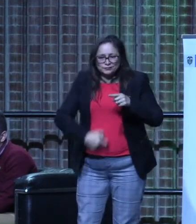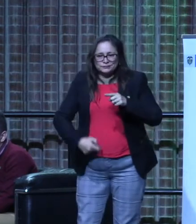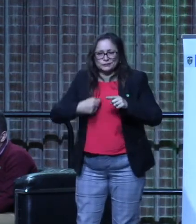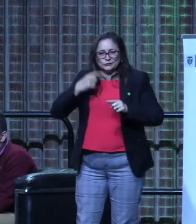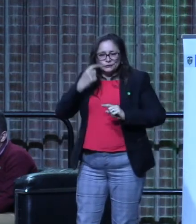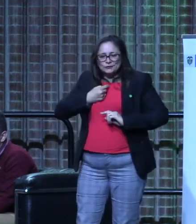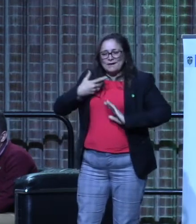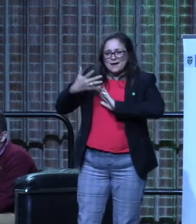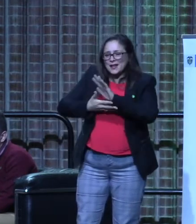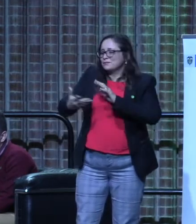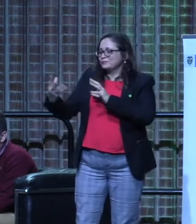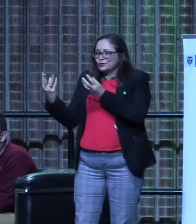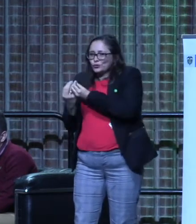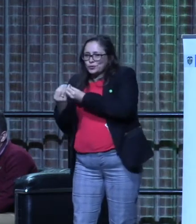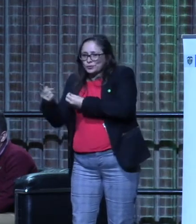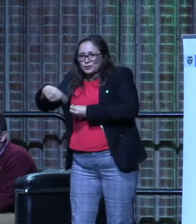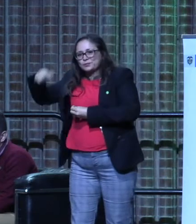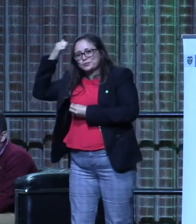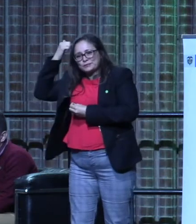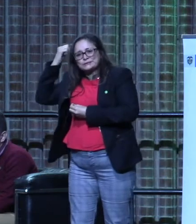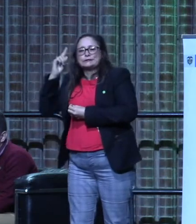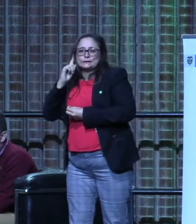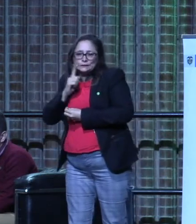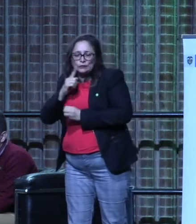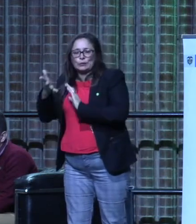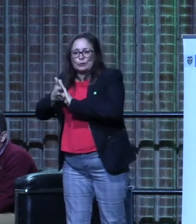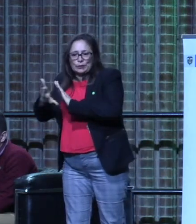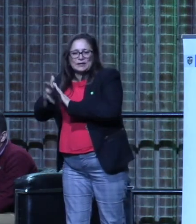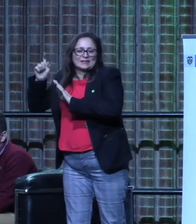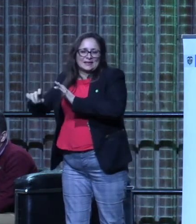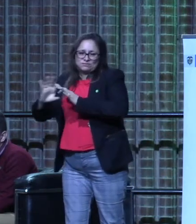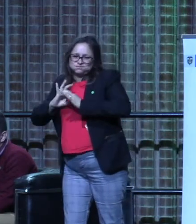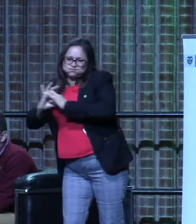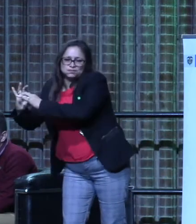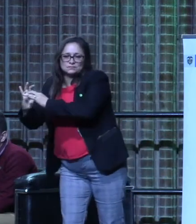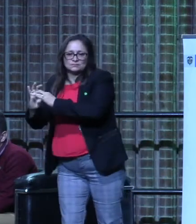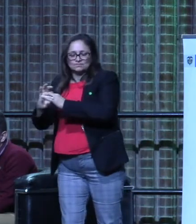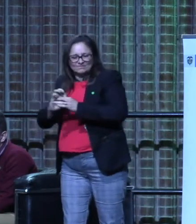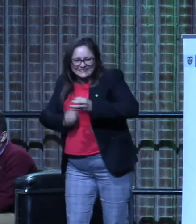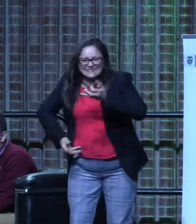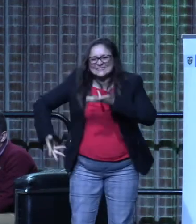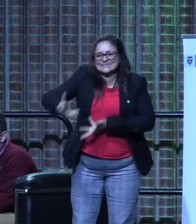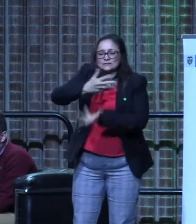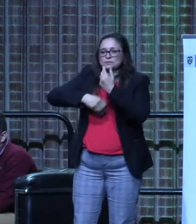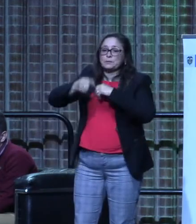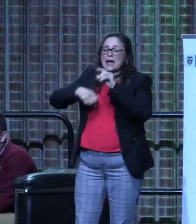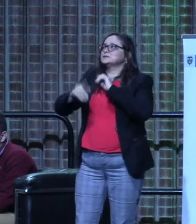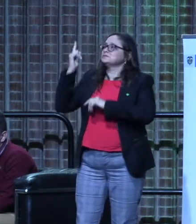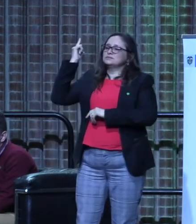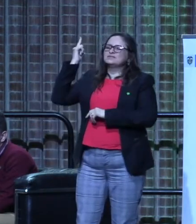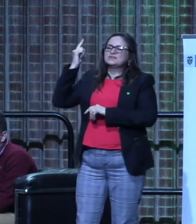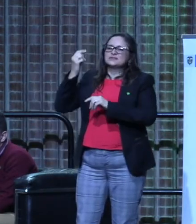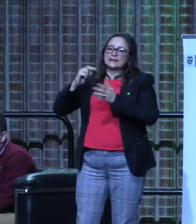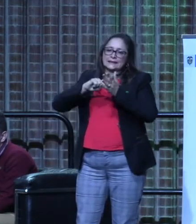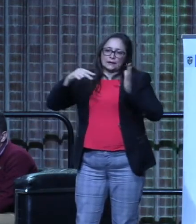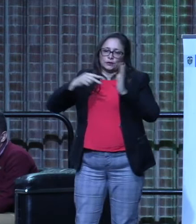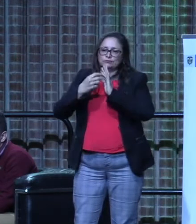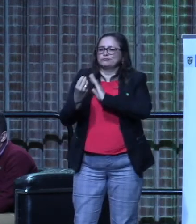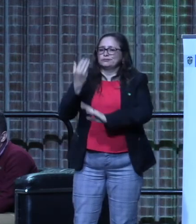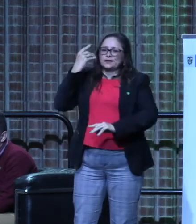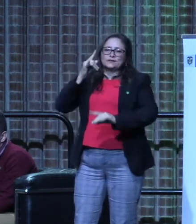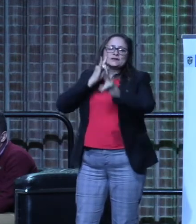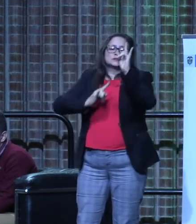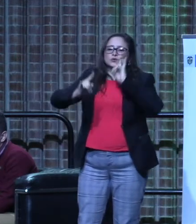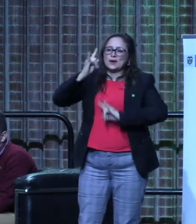trabajo pedagógico desde el recurso humano, desde el recurso lingüístico, desde tener los docentes bilingües y biculturales,